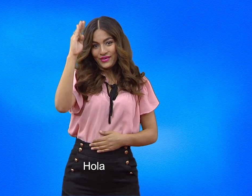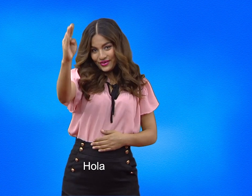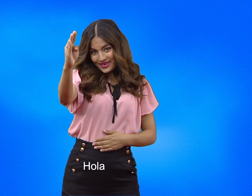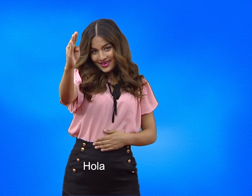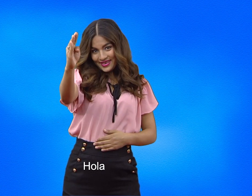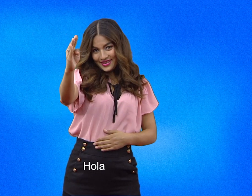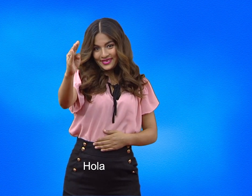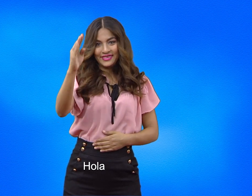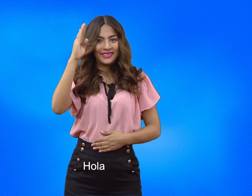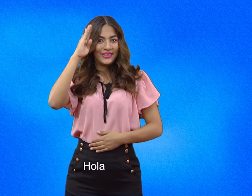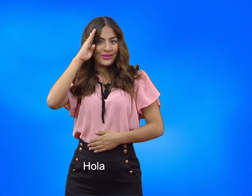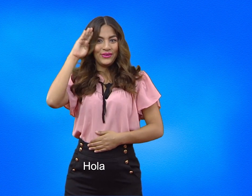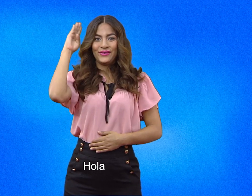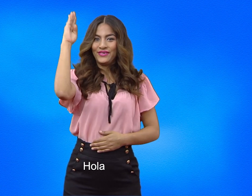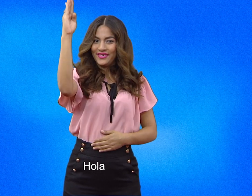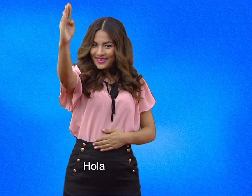Hola. Hola.